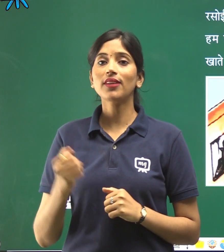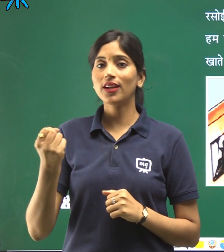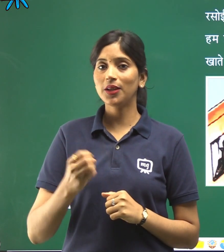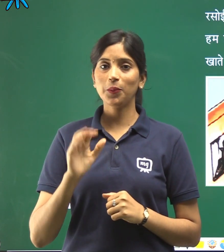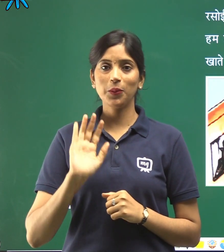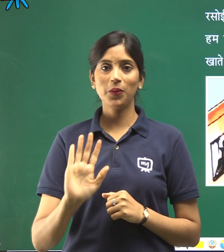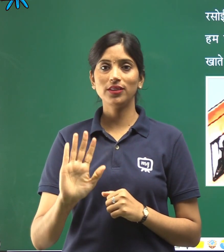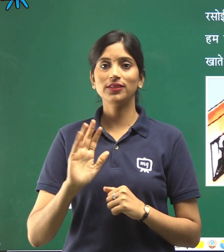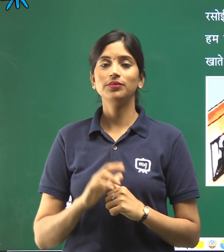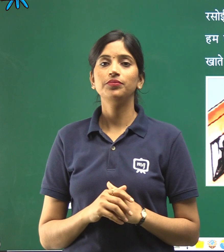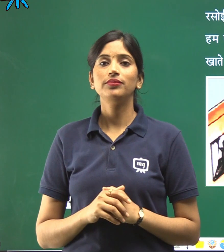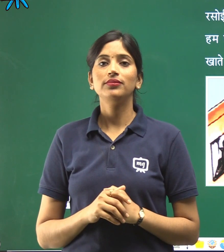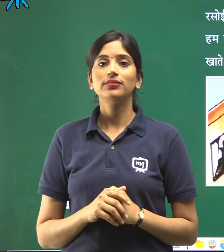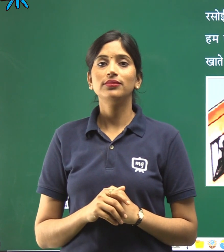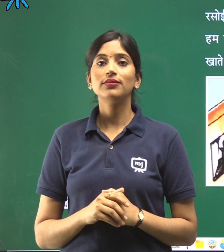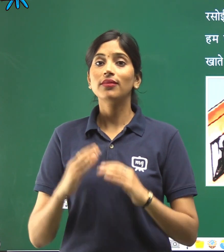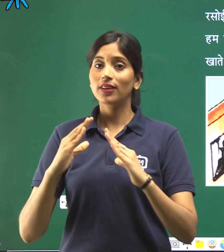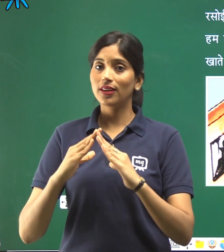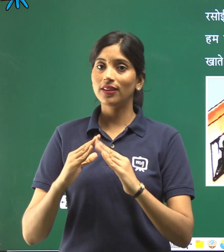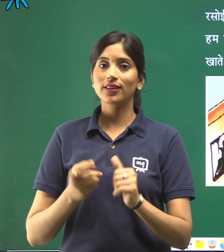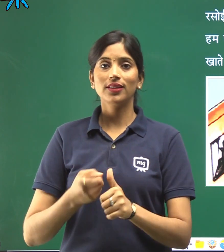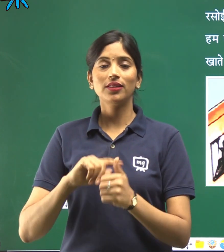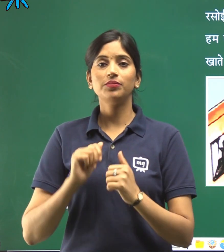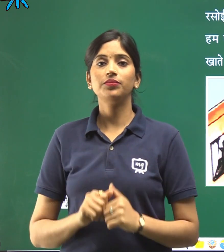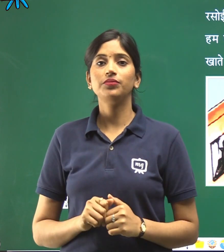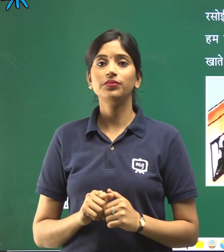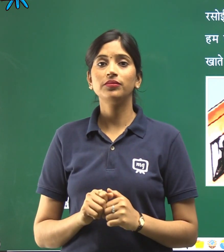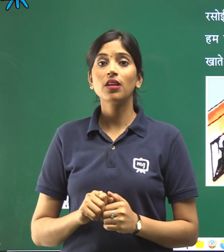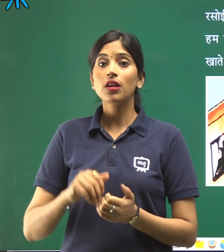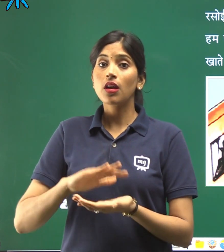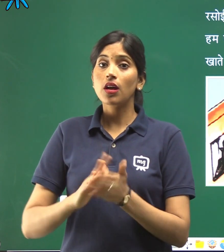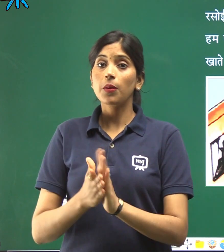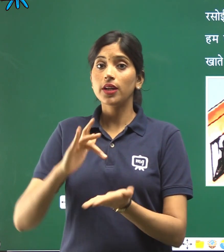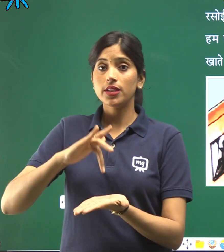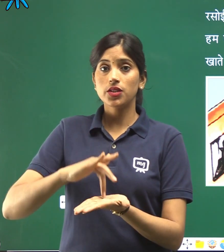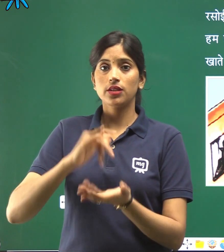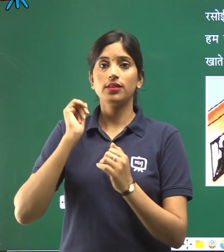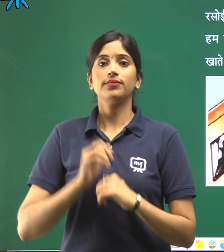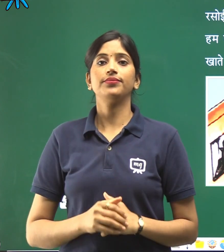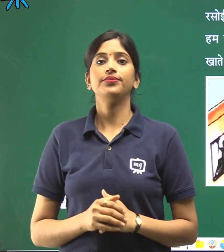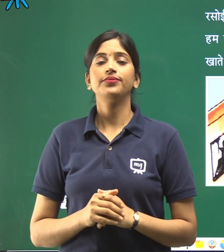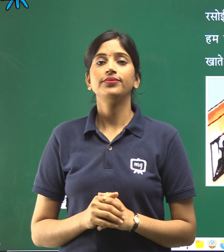नंबर 5, घर का रसोई घर।